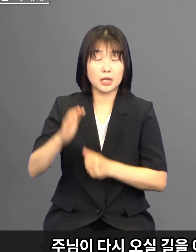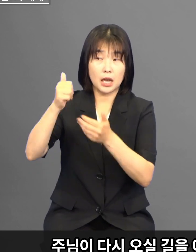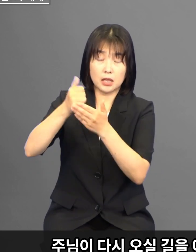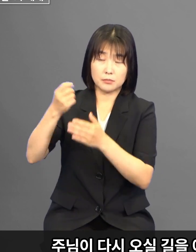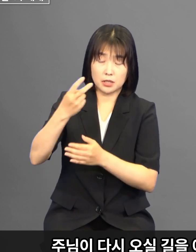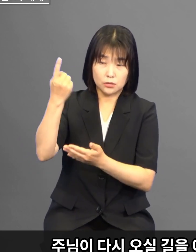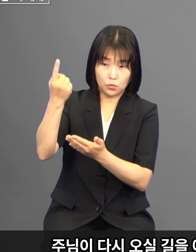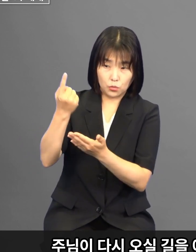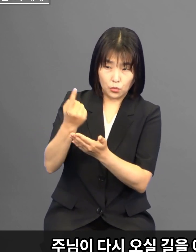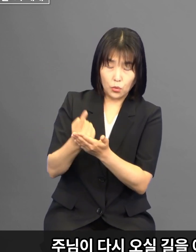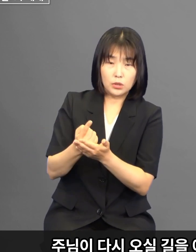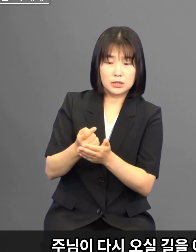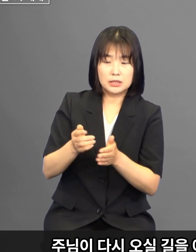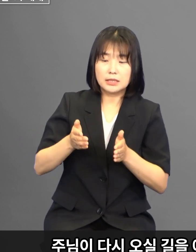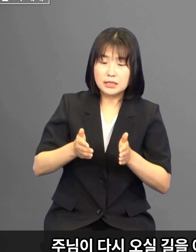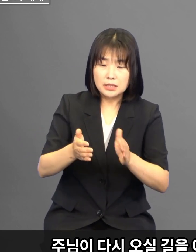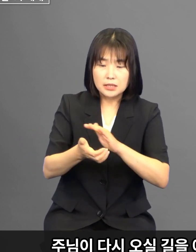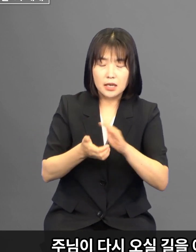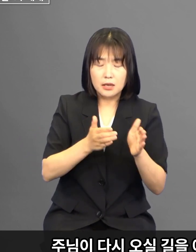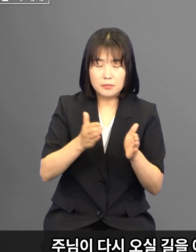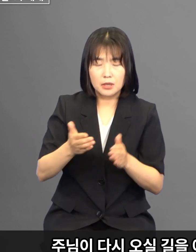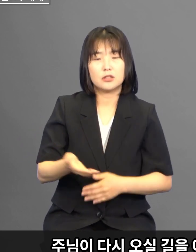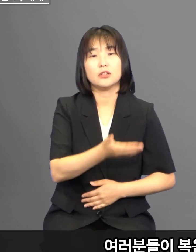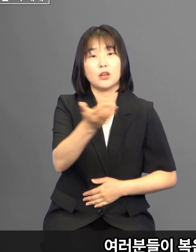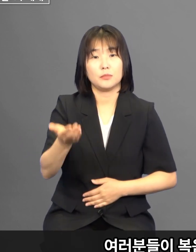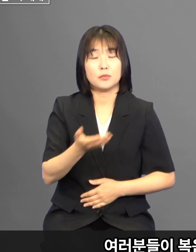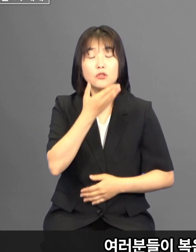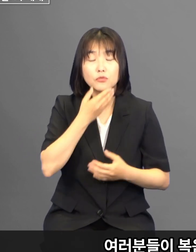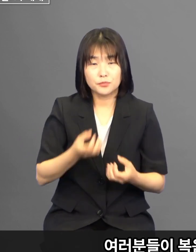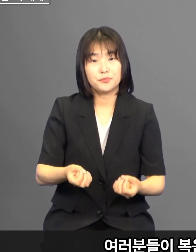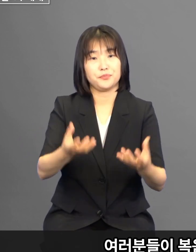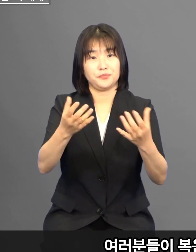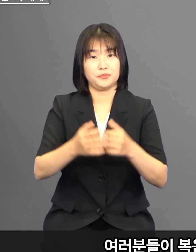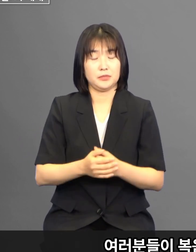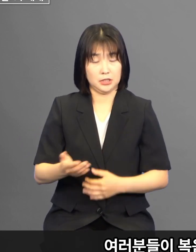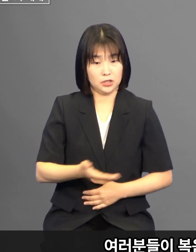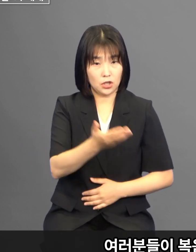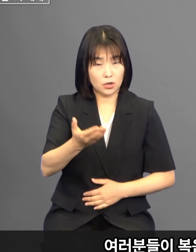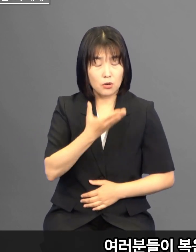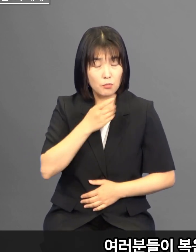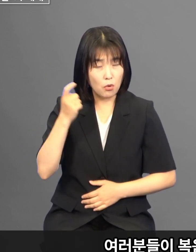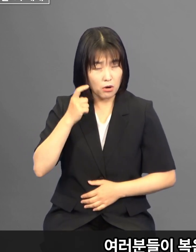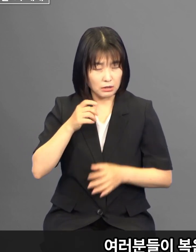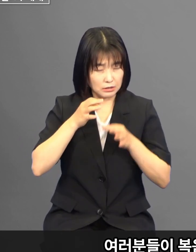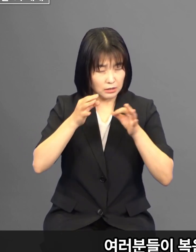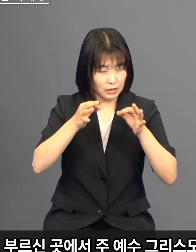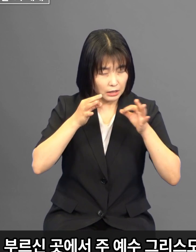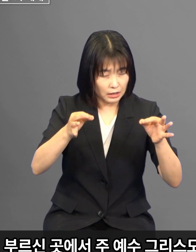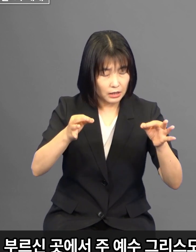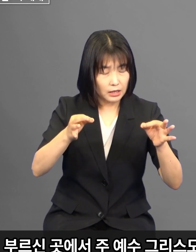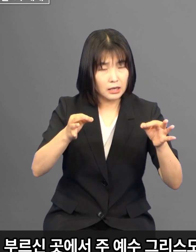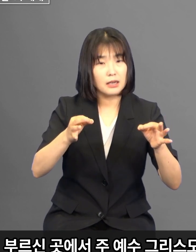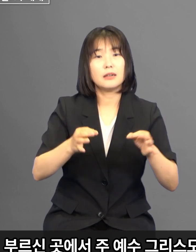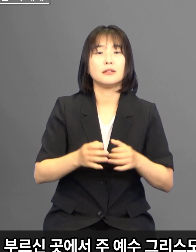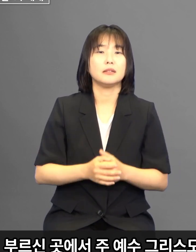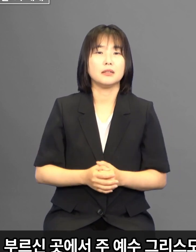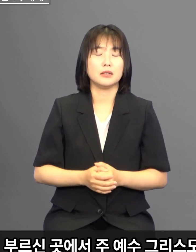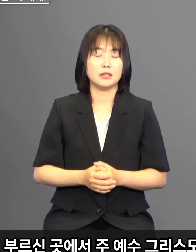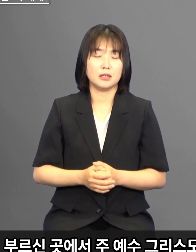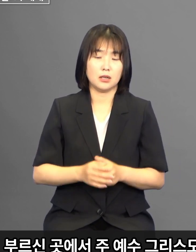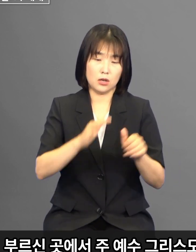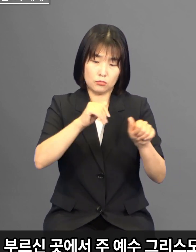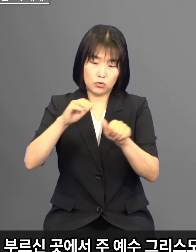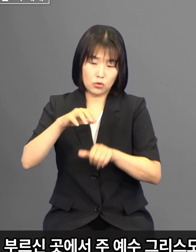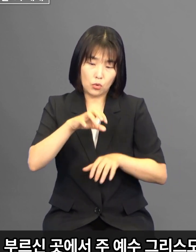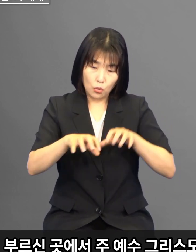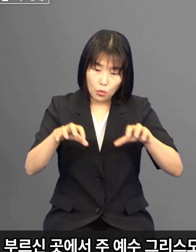길, 주님이 다시 오실 길을 예비하는 여러분 되시길 축복합니다. 여러분들이 복음에 외치는 소리가 되어서 부르신 곳에서 주